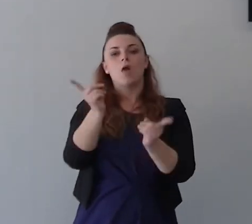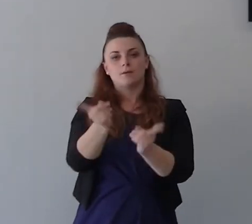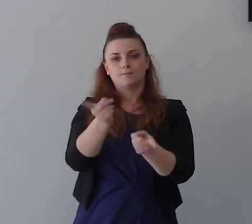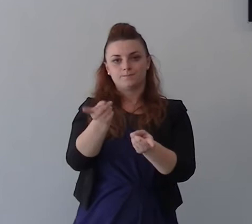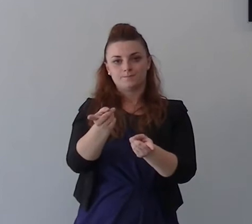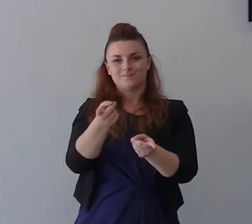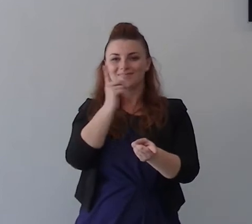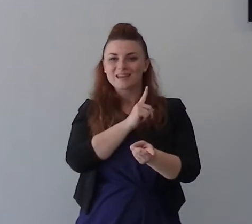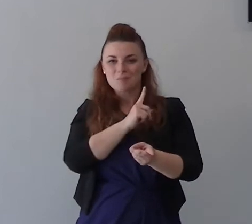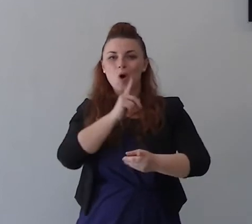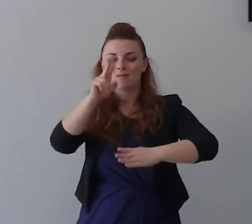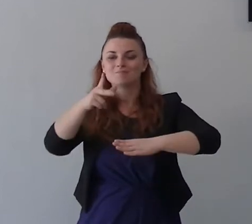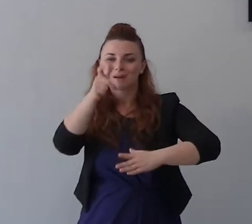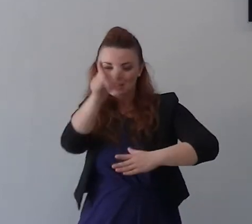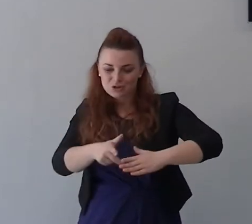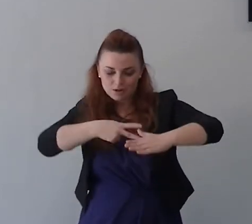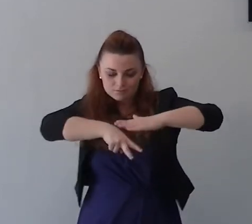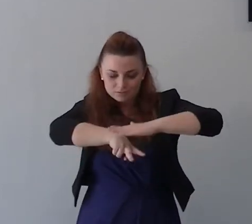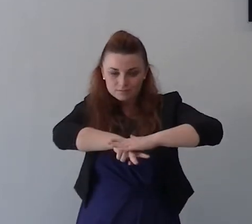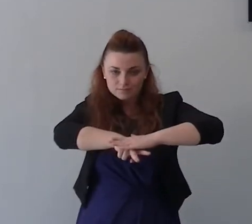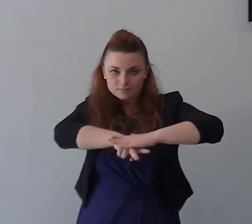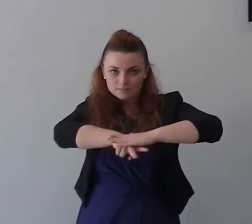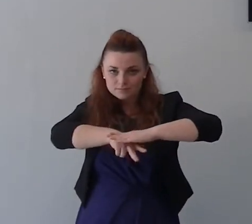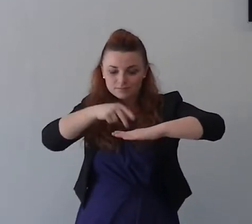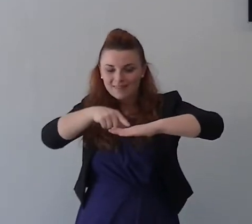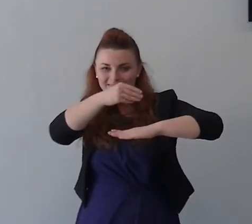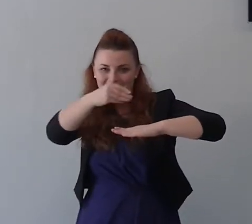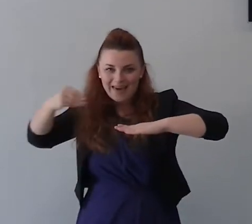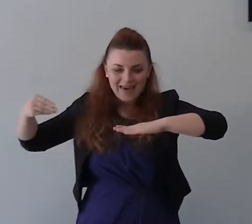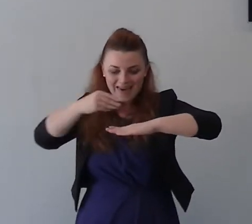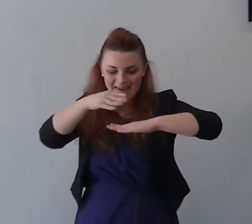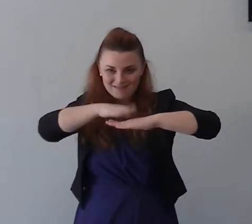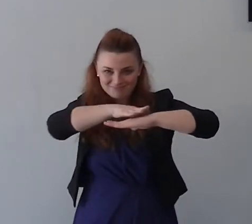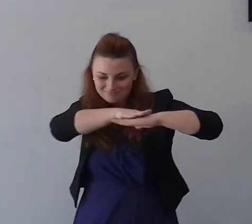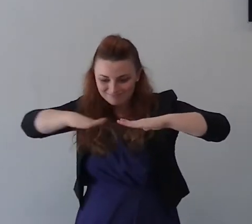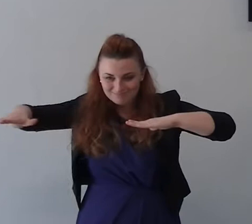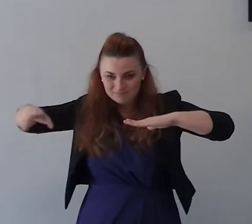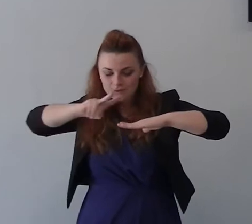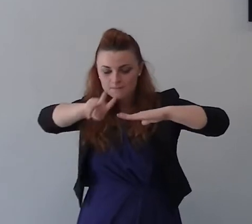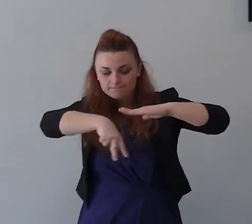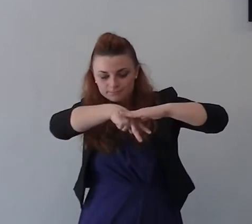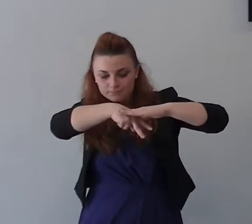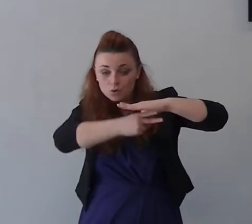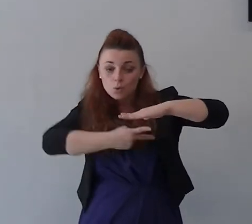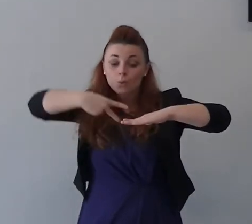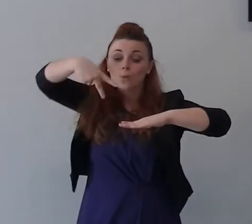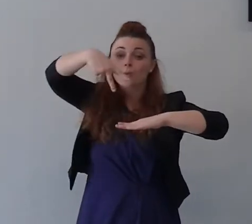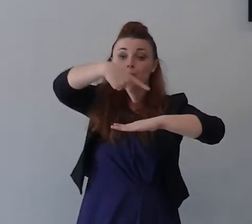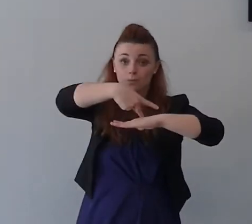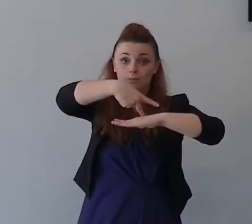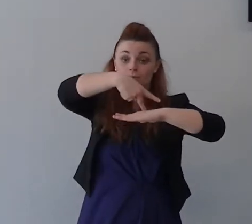Qualcuno che è sotto terra, questa è la terra, che torna sulla terra e ascende al